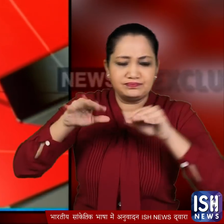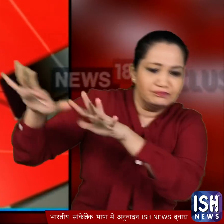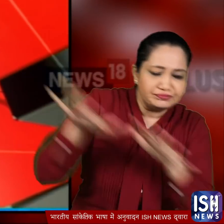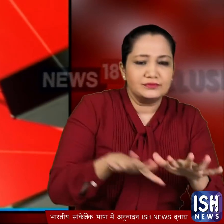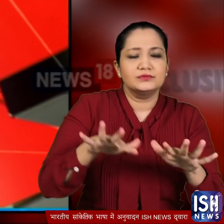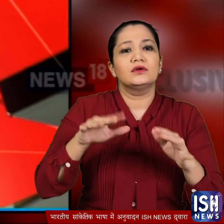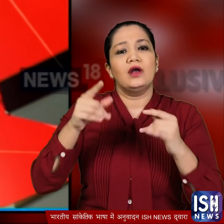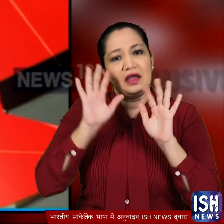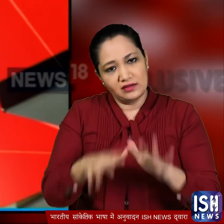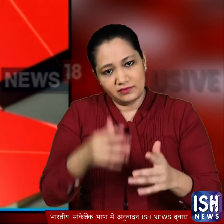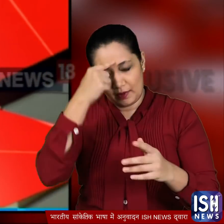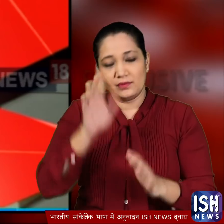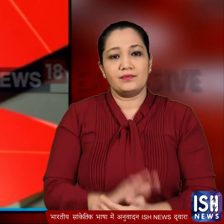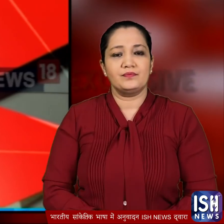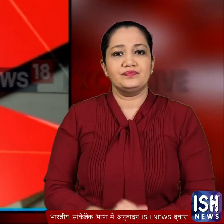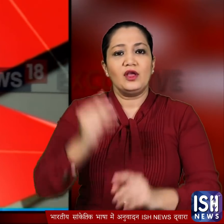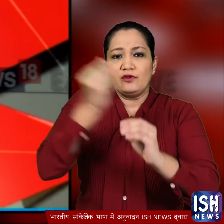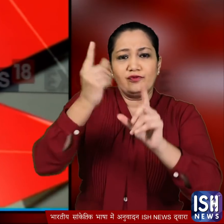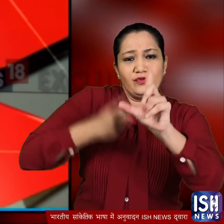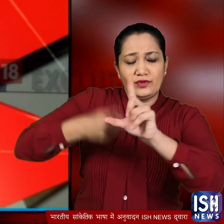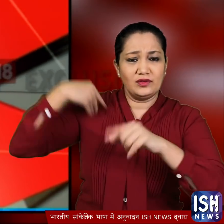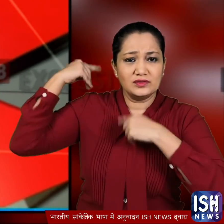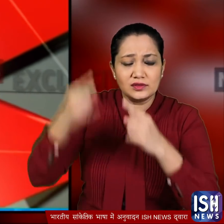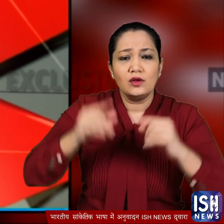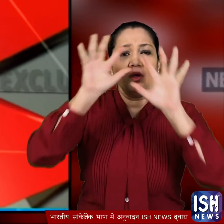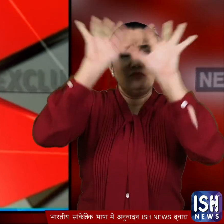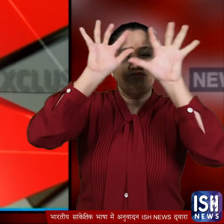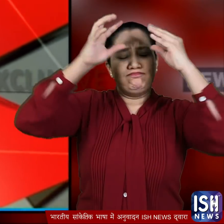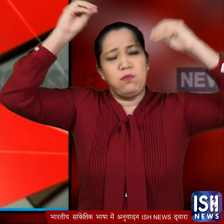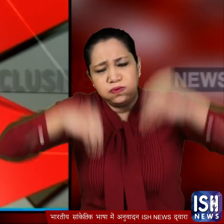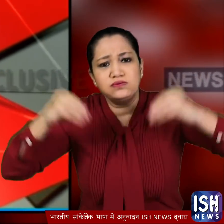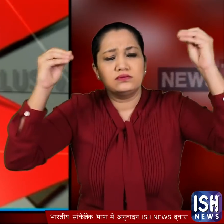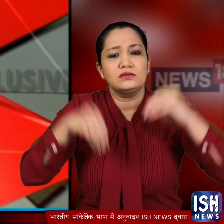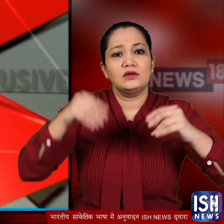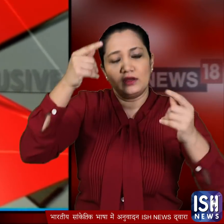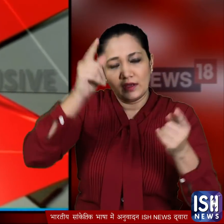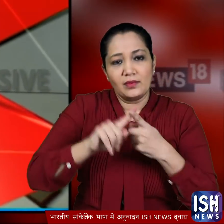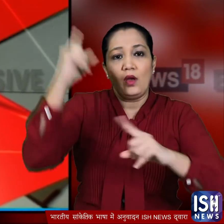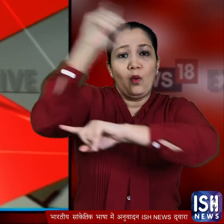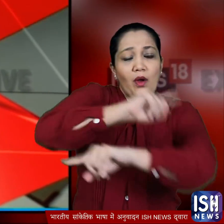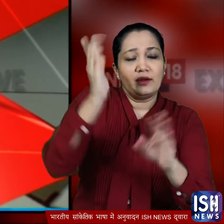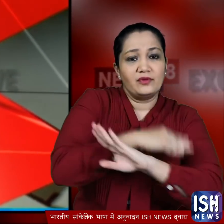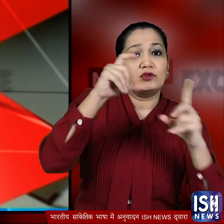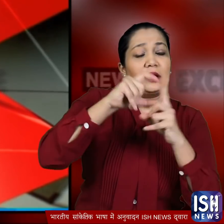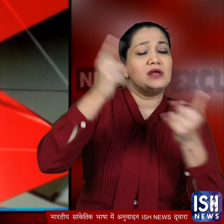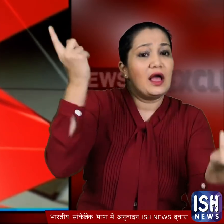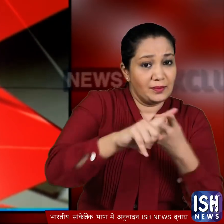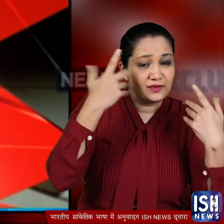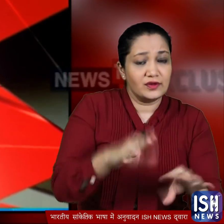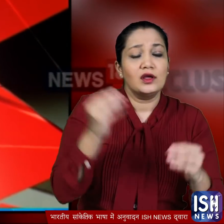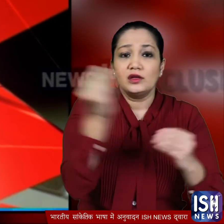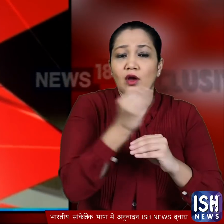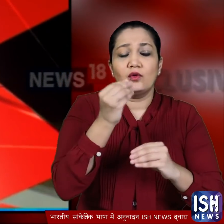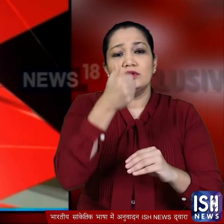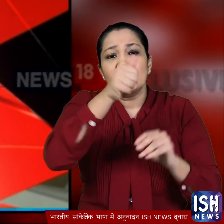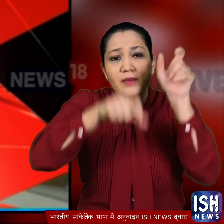में जमीन खिसकने के खतरे से भरे हुए हैं। और कुछ साल से तो वहां बादल फटने की घटनाएं भी बढ़ी हैं, जिसका कहर एक दिन पहले धर्मशाला में टूटा,